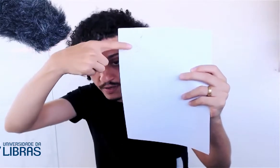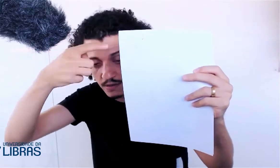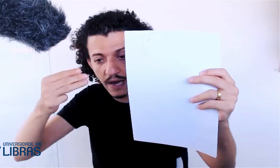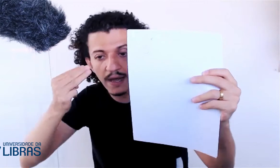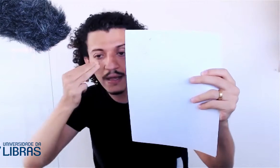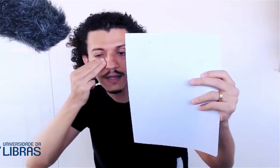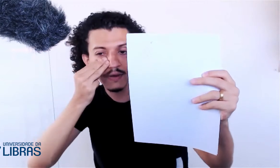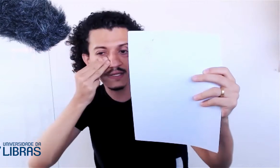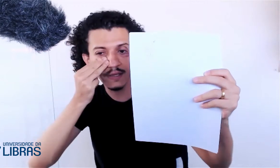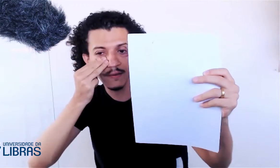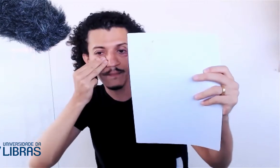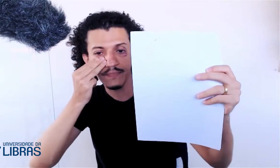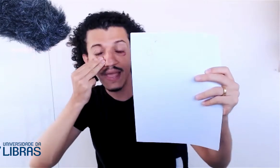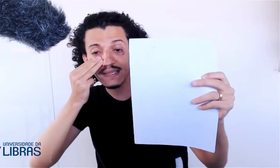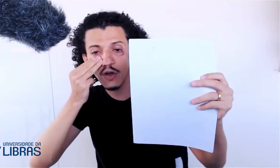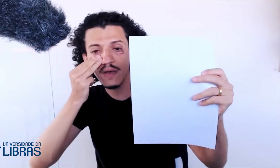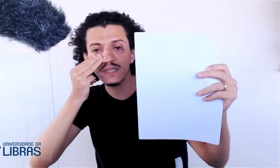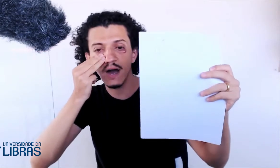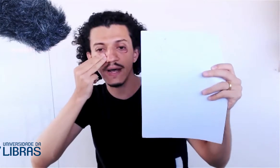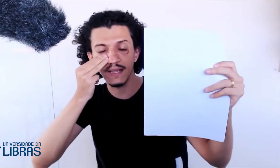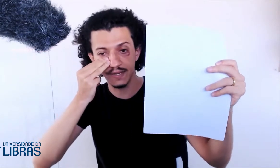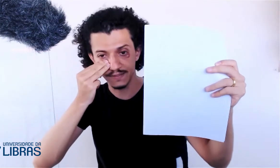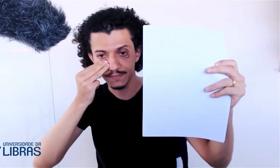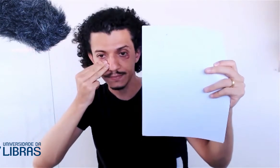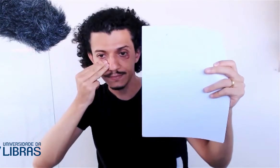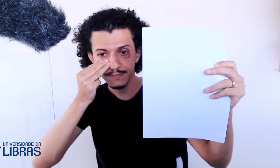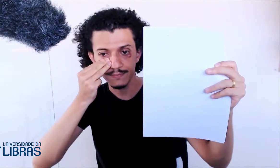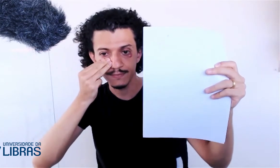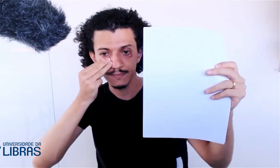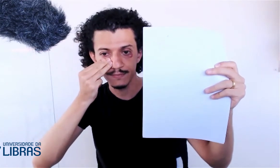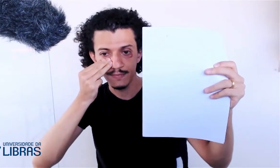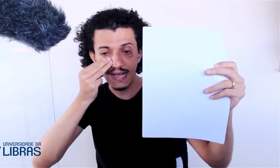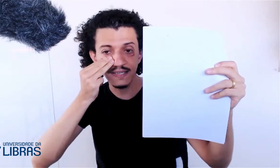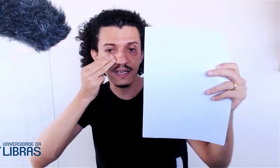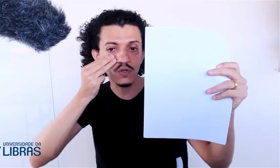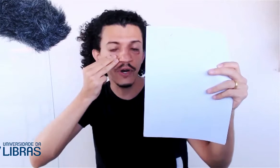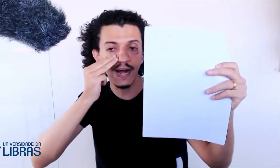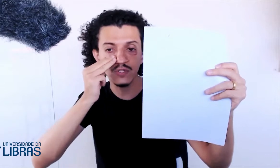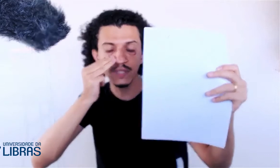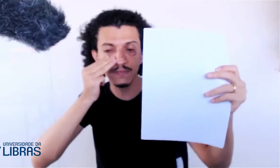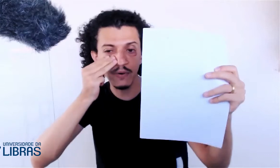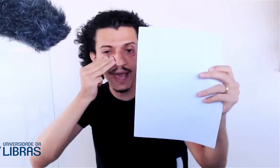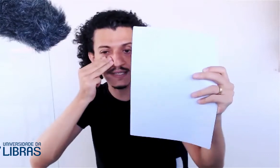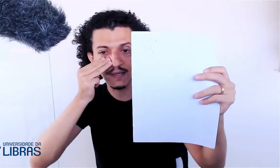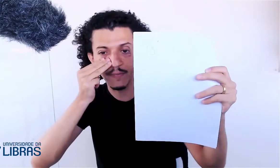nesse lugar. Então, assim, esse é o meu sinal na Libras. É assim que as comunidades surdas me conhecem,